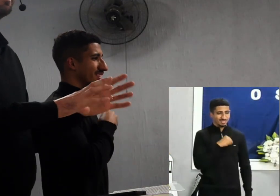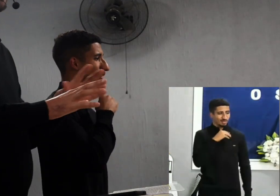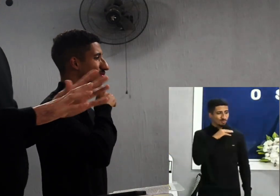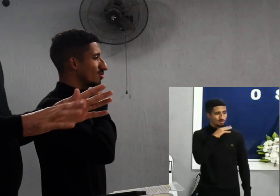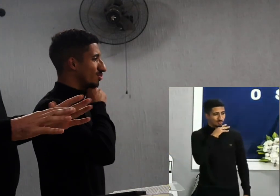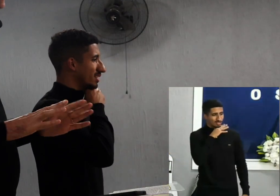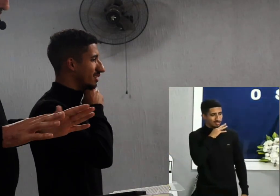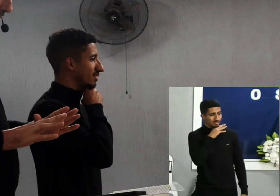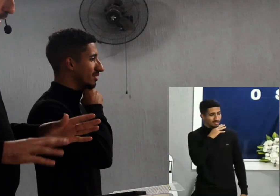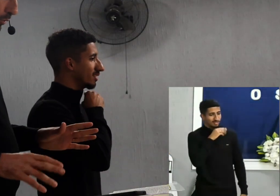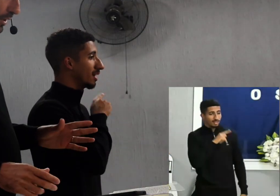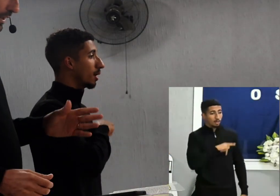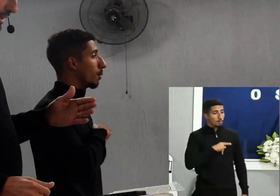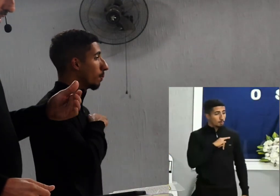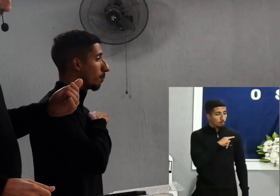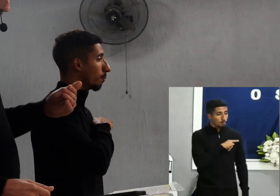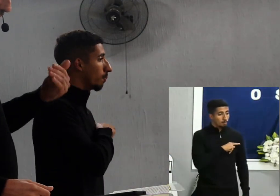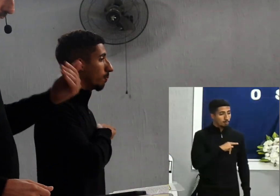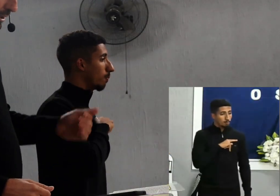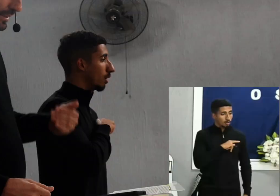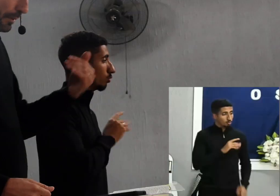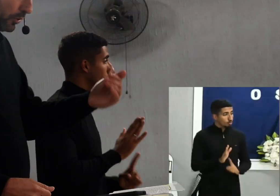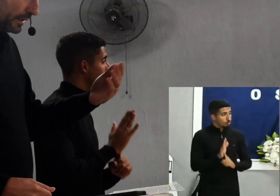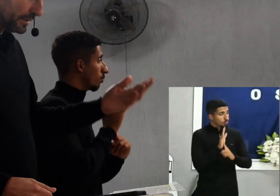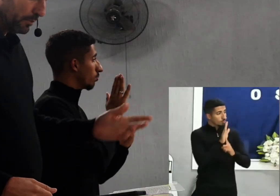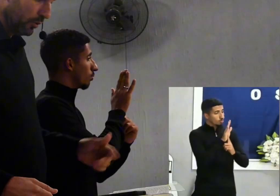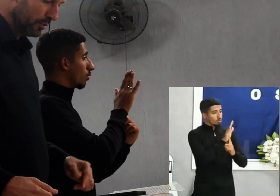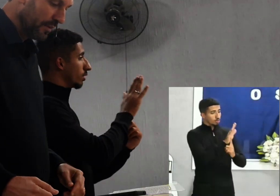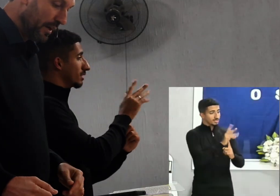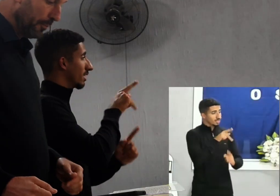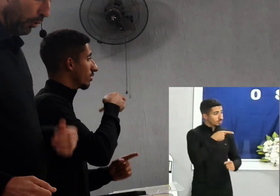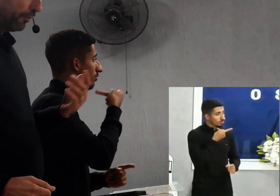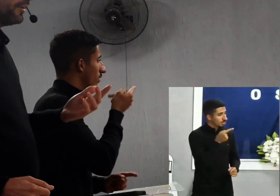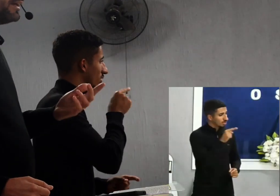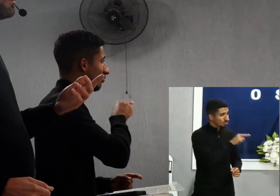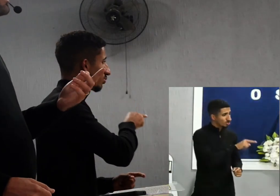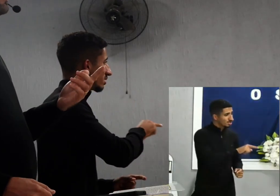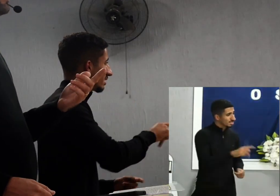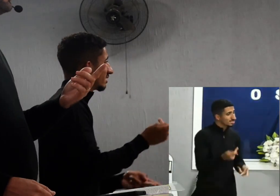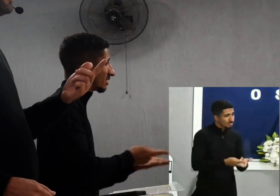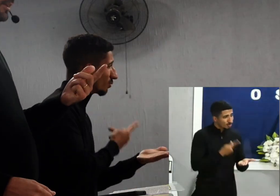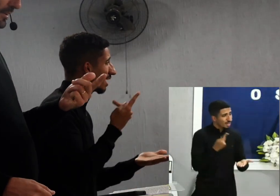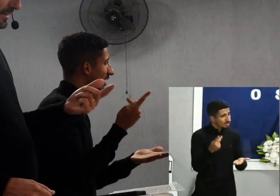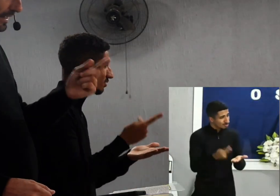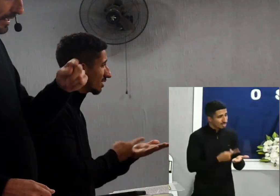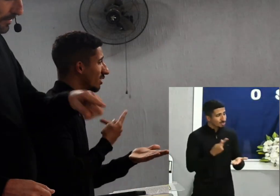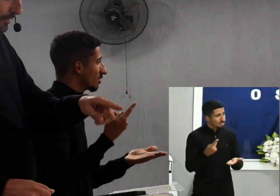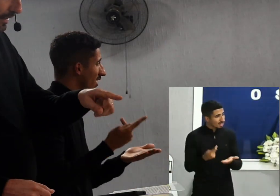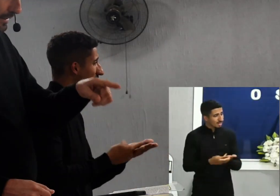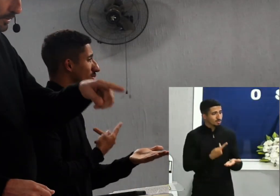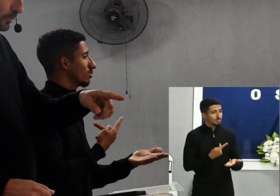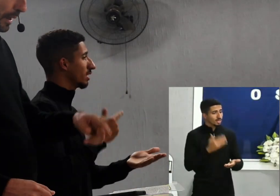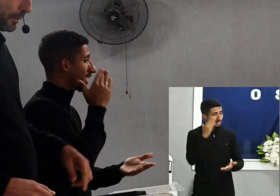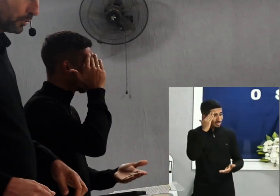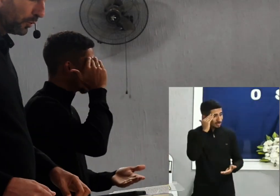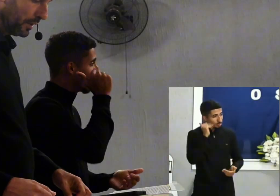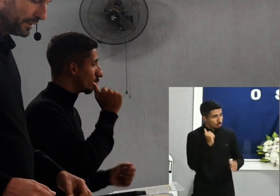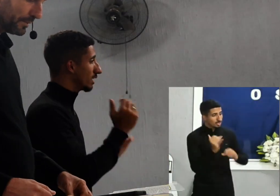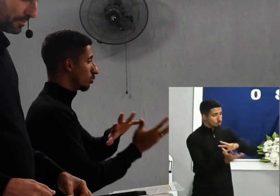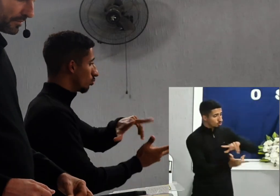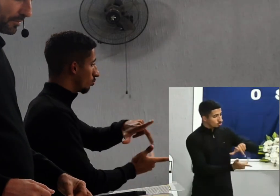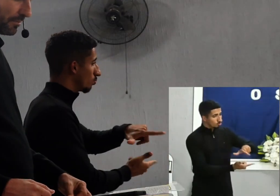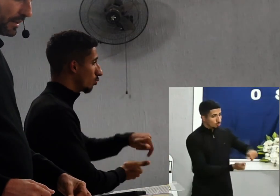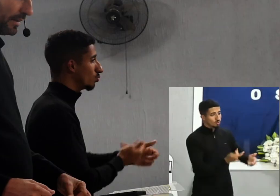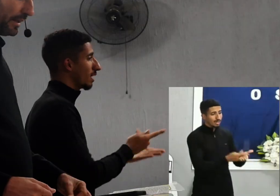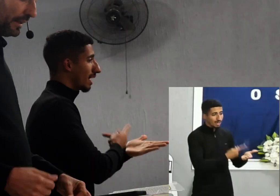não, olha, isso não é algo que reflete a sabedoria desse mundo. Por fim, ele diz, e aí ele vai falar disso no capítulo